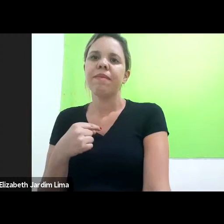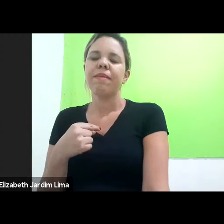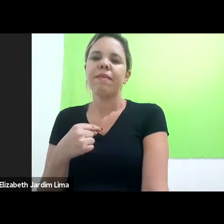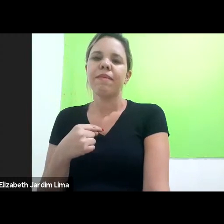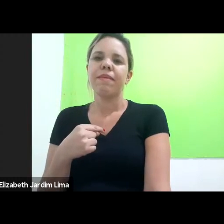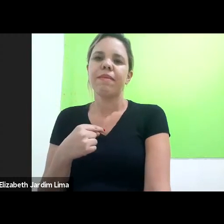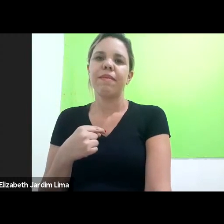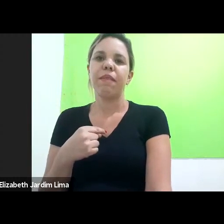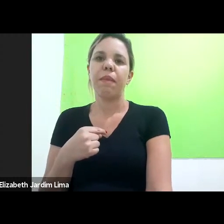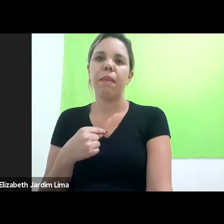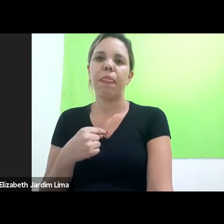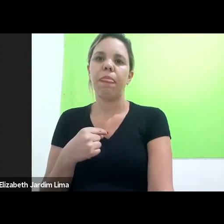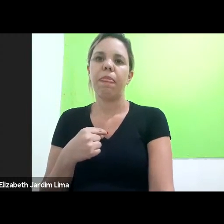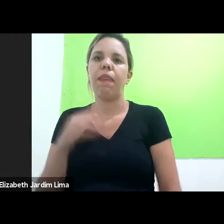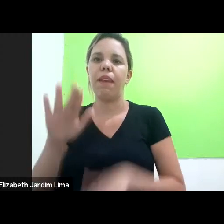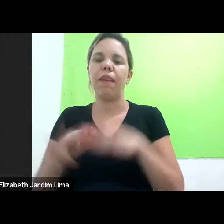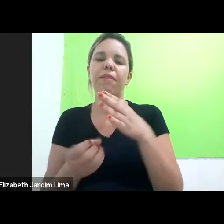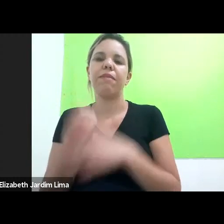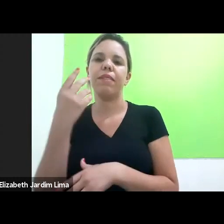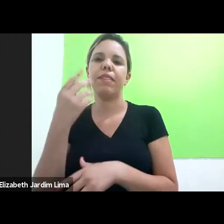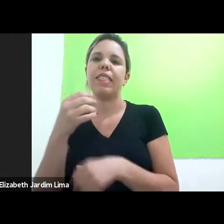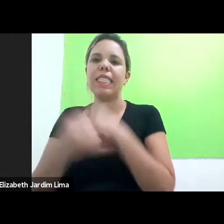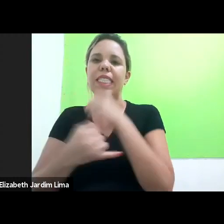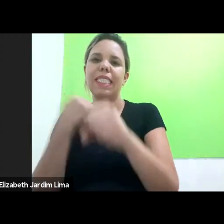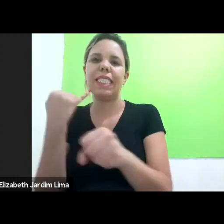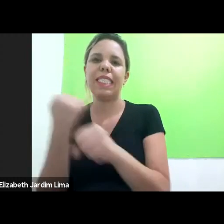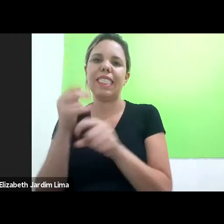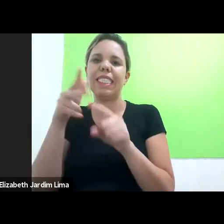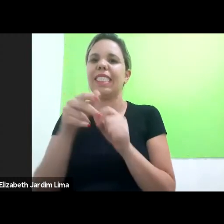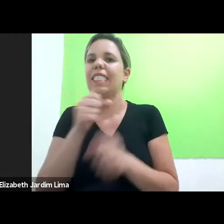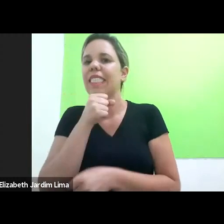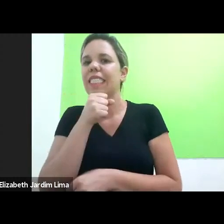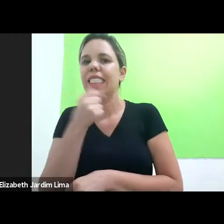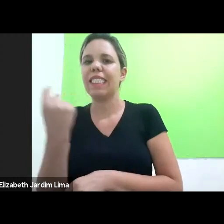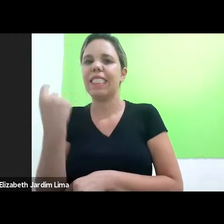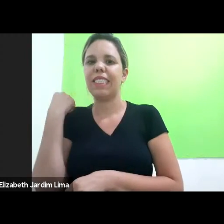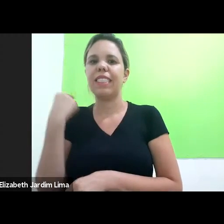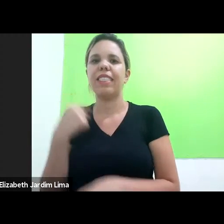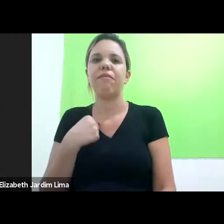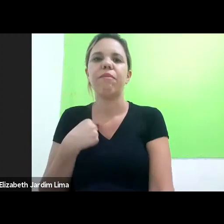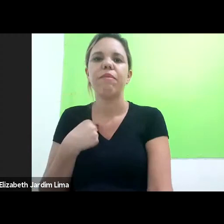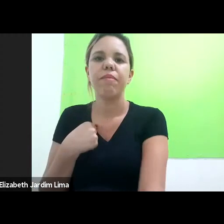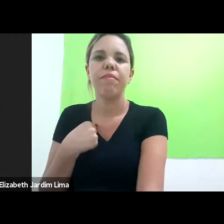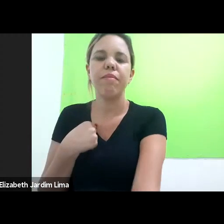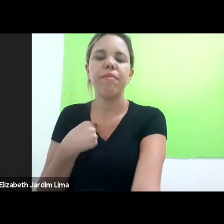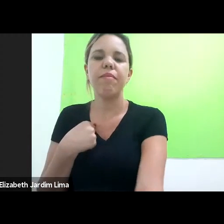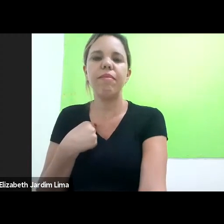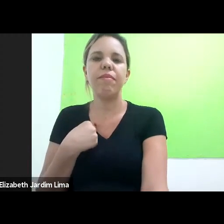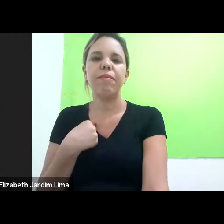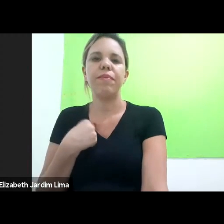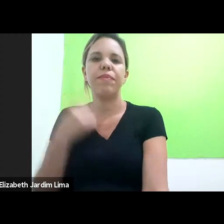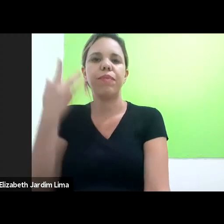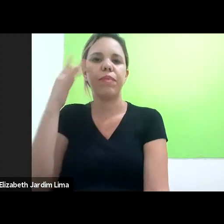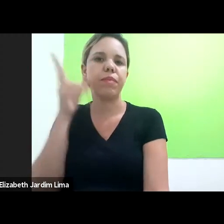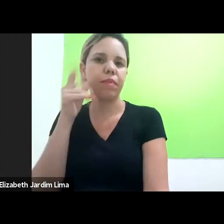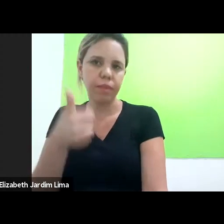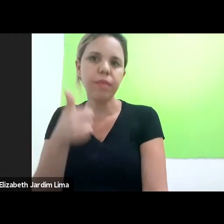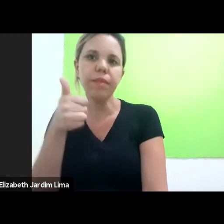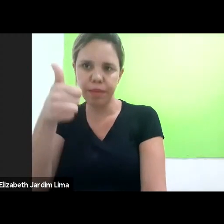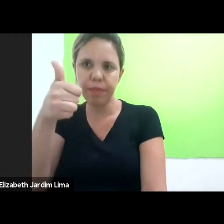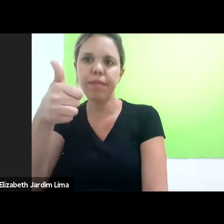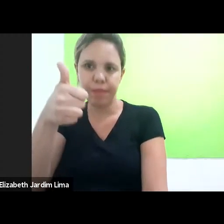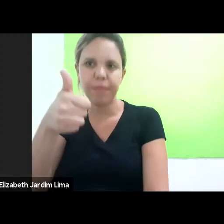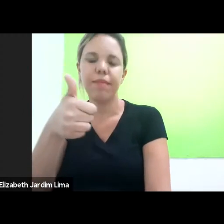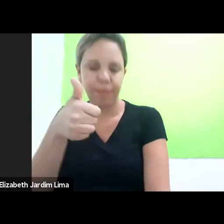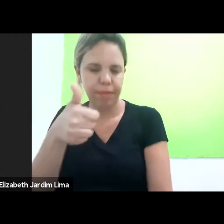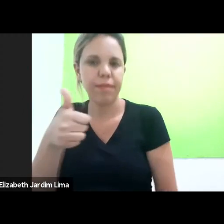pelo o imprevisto aqui, né, na internet, microfone, enfim, não sei se vocês conseguem me ouvir.